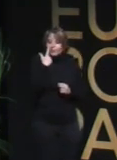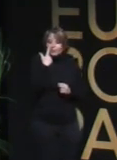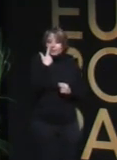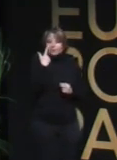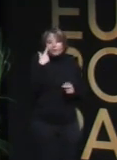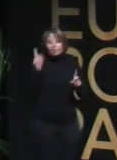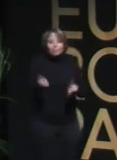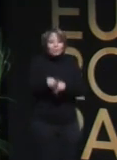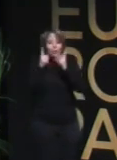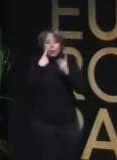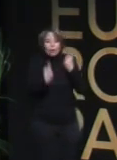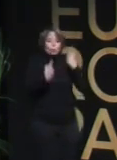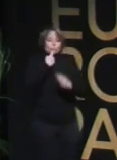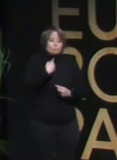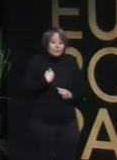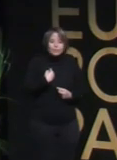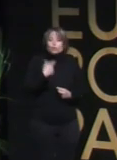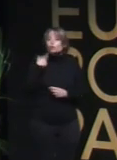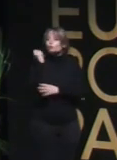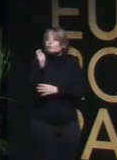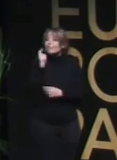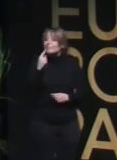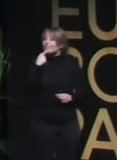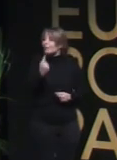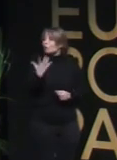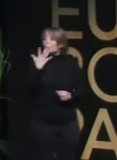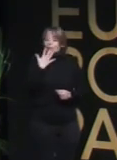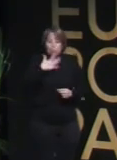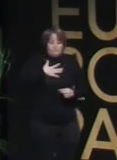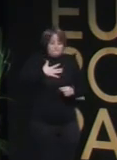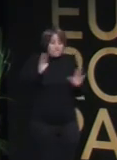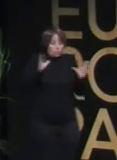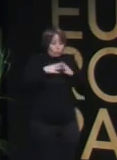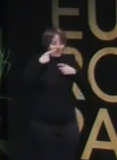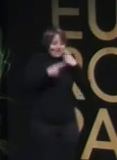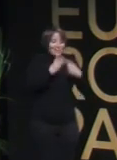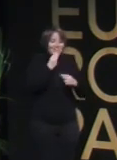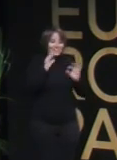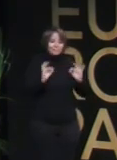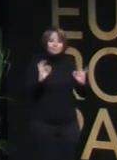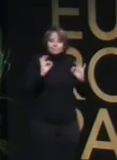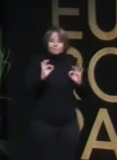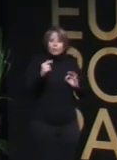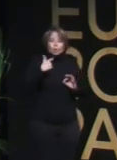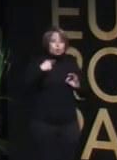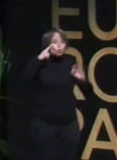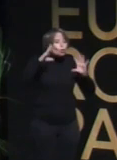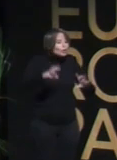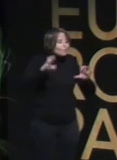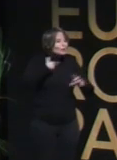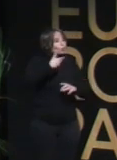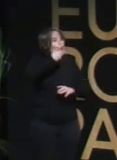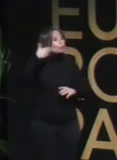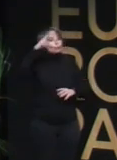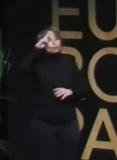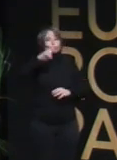igual alguno me mata, pero yo suelo decir que, por ejemplo, los de mi generación, o por lo menos yo sí me identifico, yo he aprendido a saber lo orgulloso que está mi padre de mí